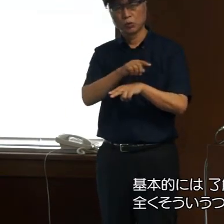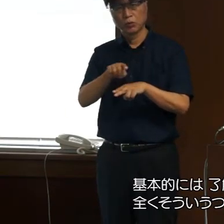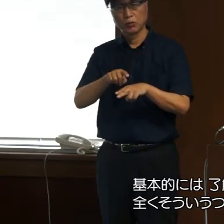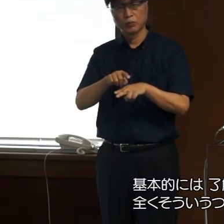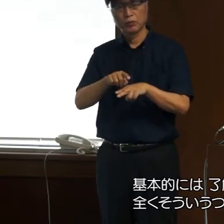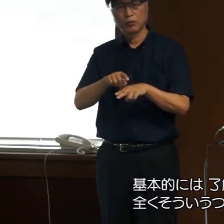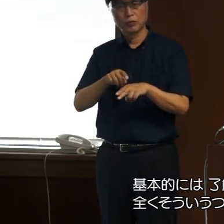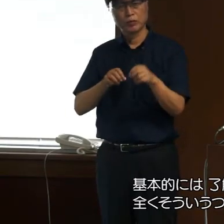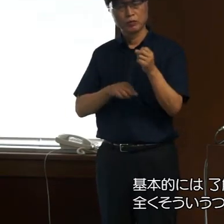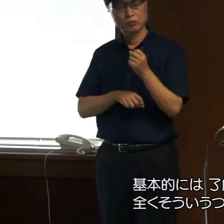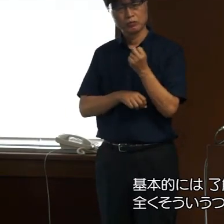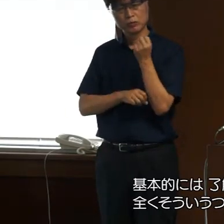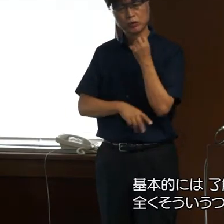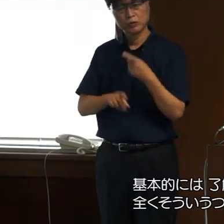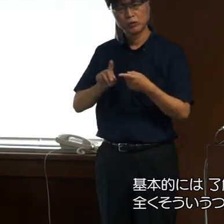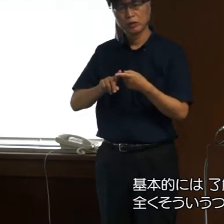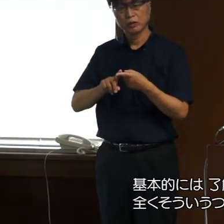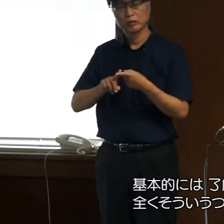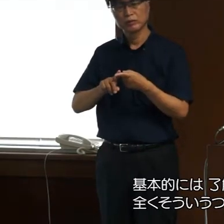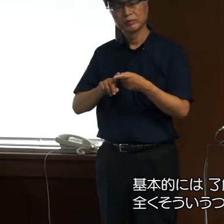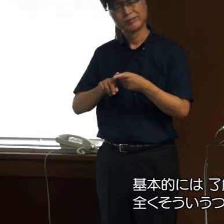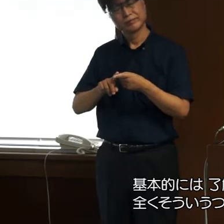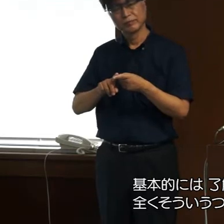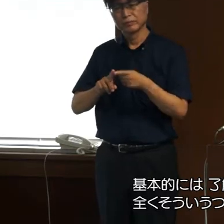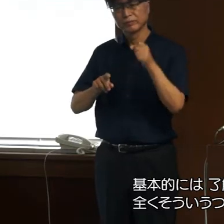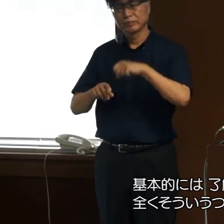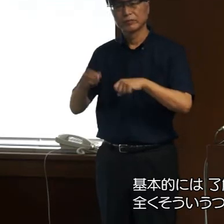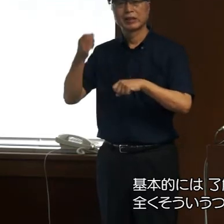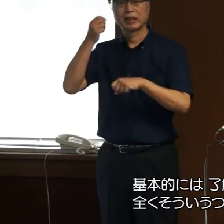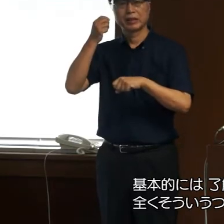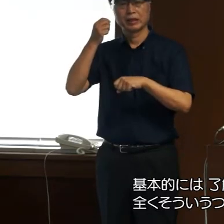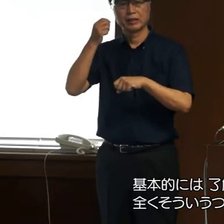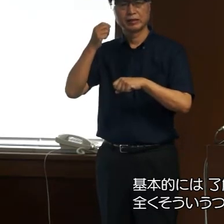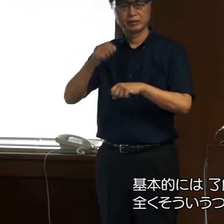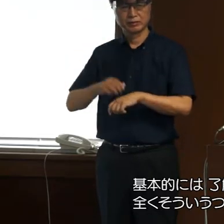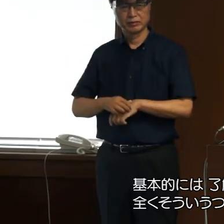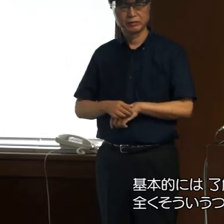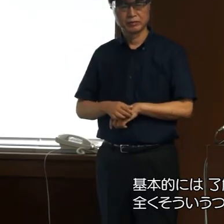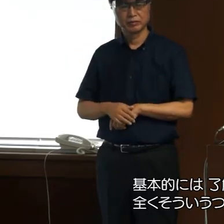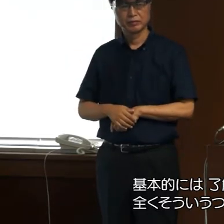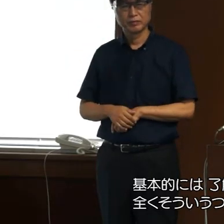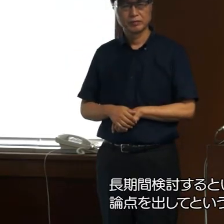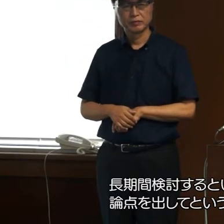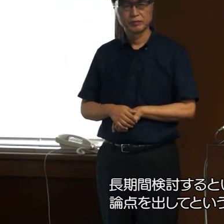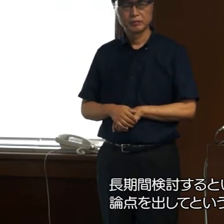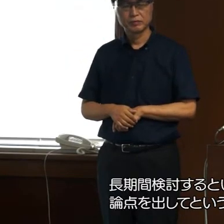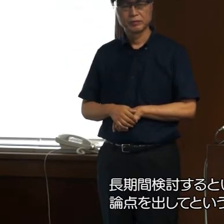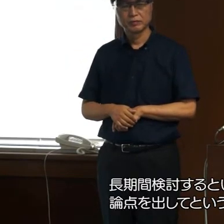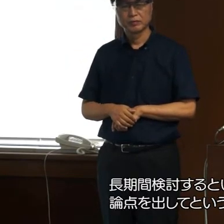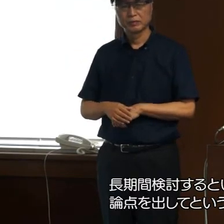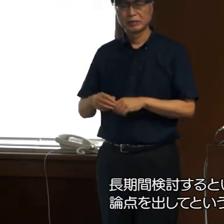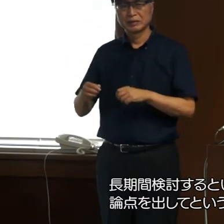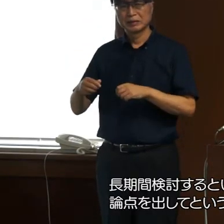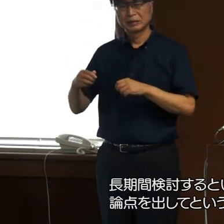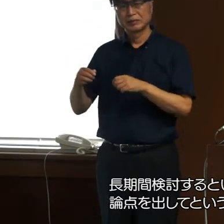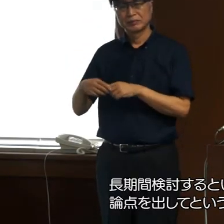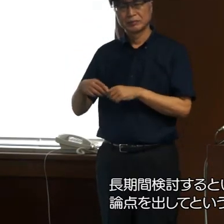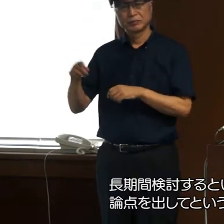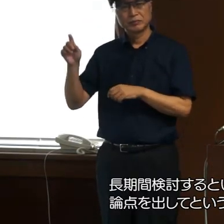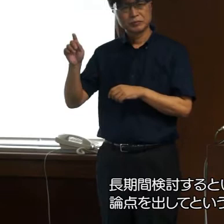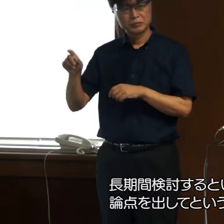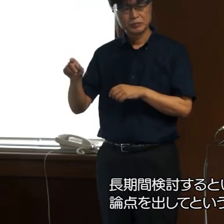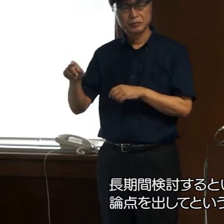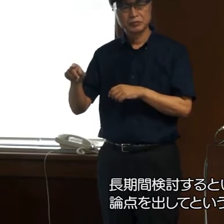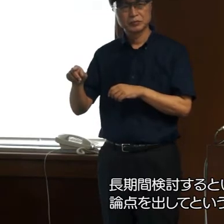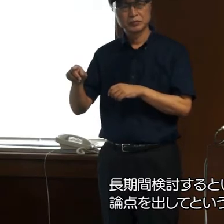基本的には了解できる環境にないので、全くそういうつもりはないので、長期間検討するということであればし